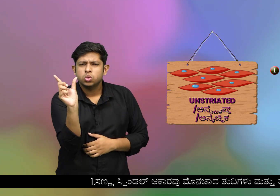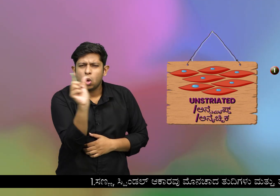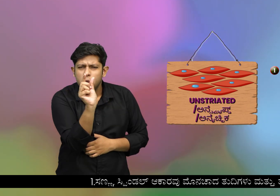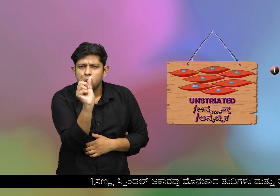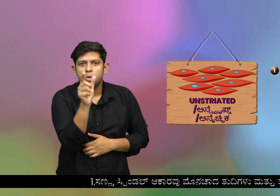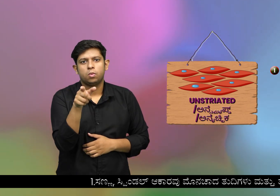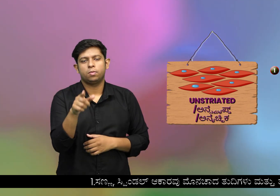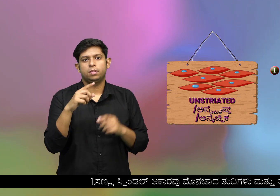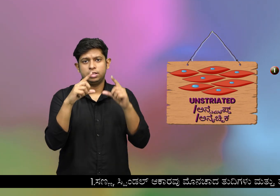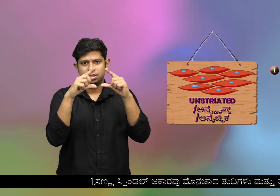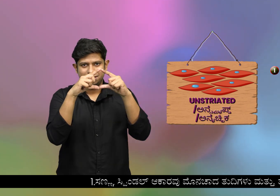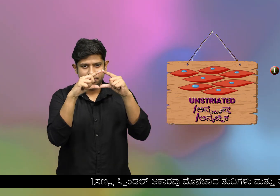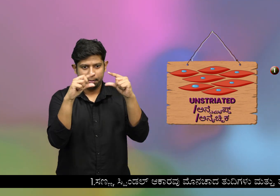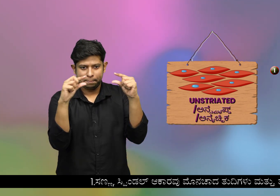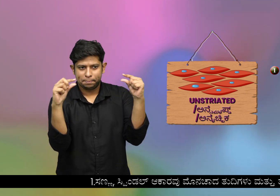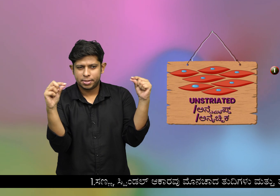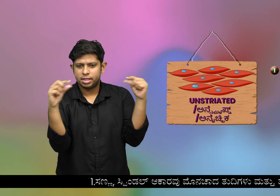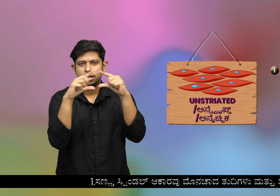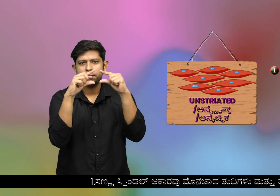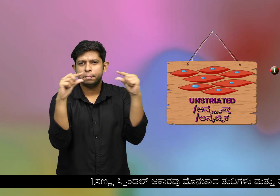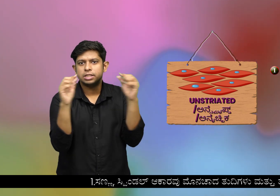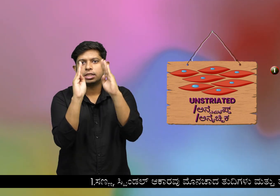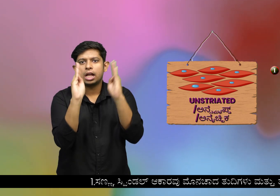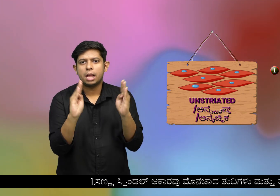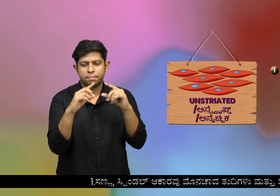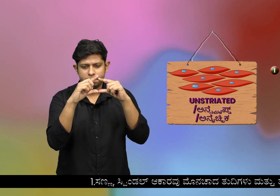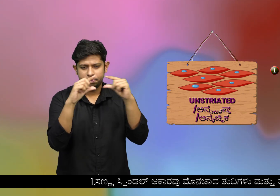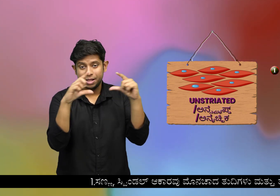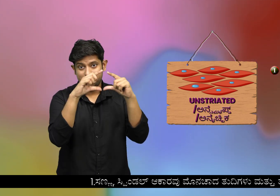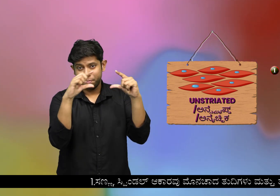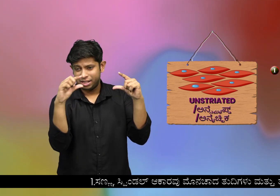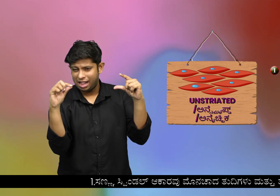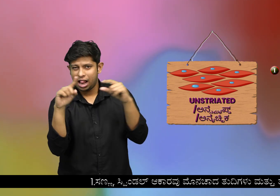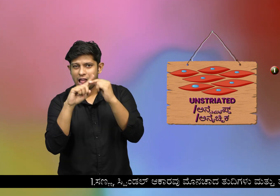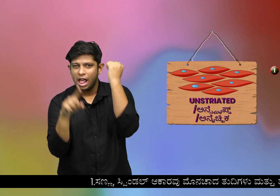ಸಣ್ಣ ಟಿಂಡಲ್ ಆಕಾರವು ಮೊನಾಚದ ತುದಿಗಳು ಮತ್ತು ತೆಳ್ಮೆಗೆ.